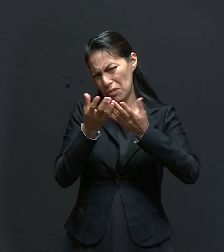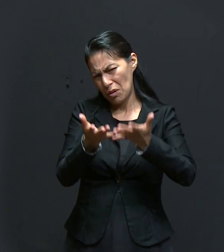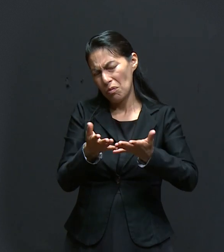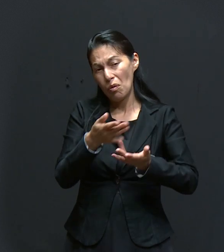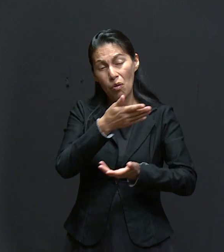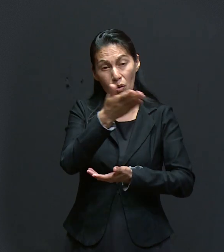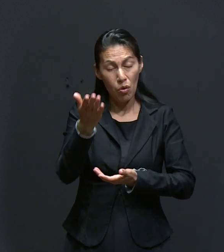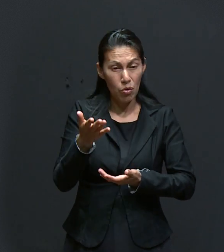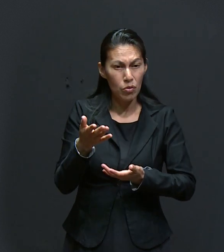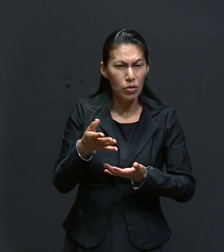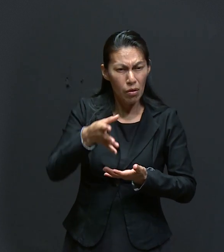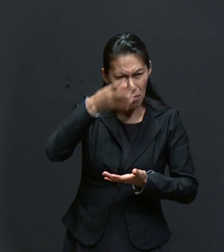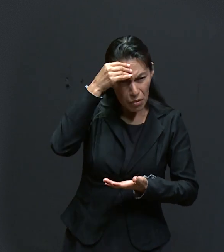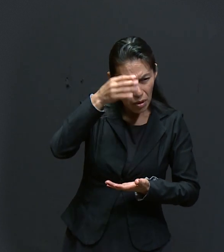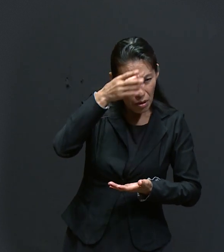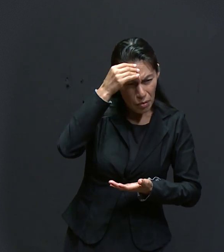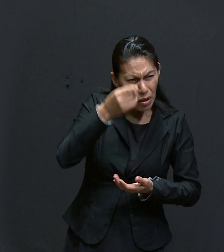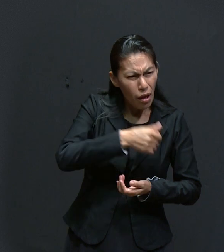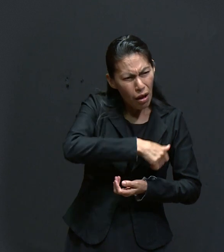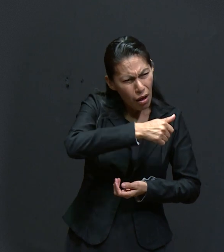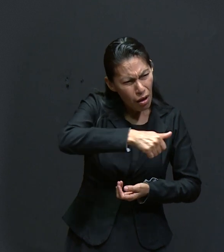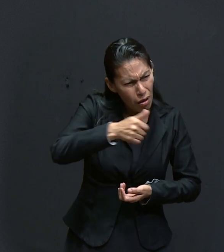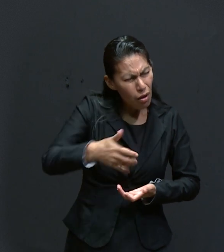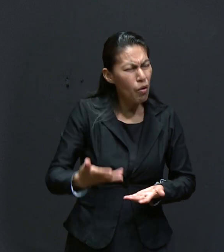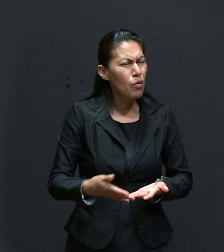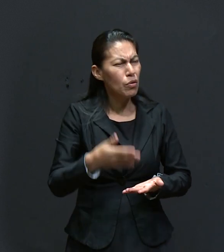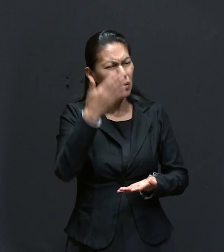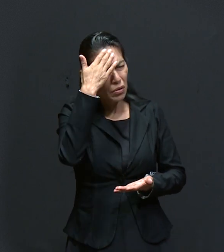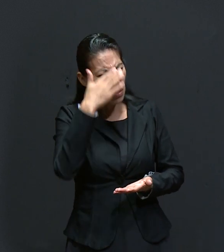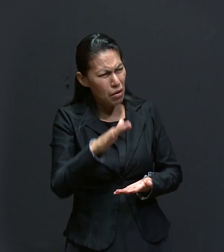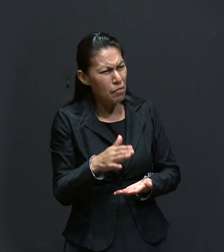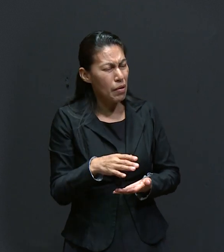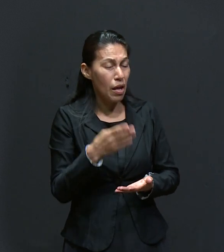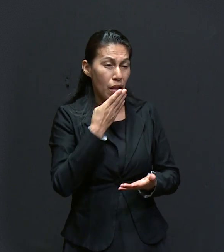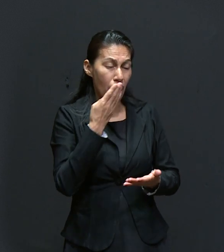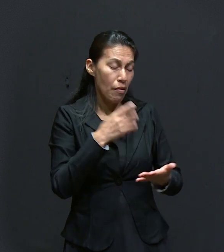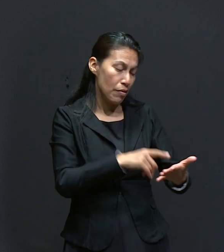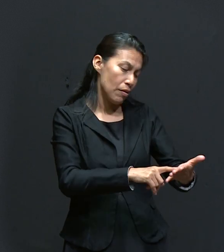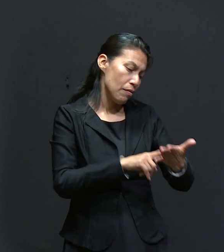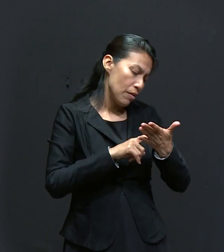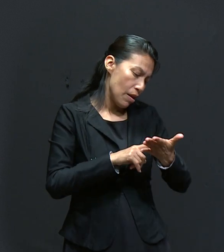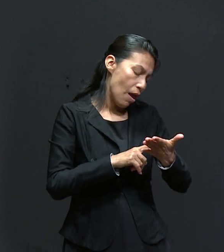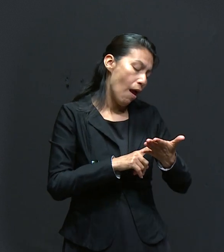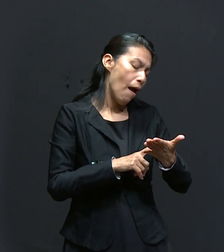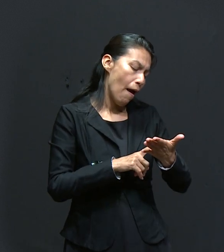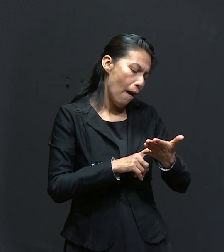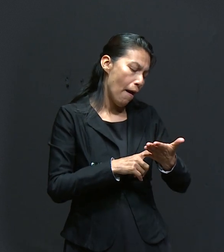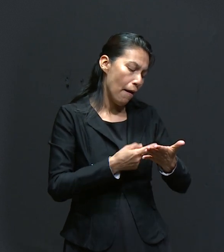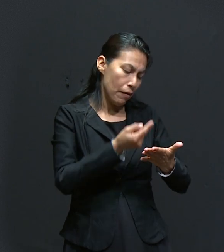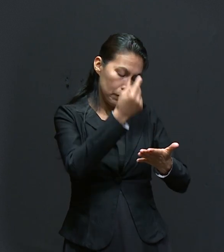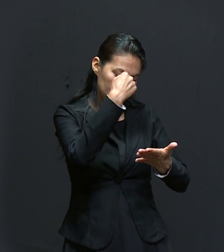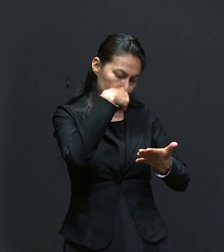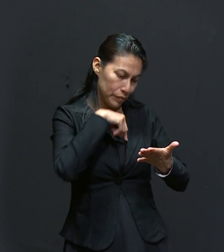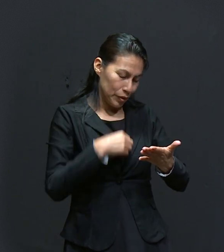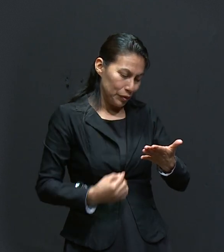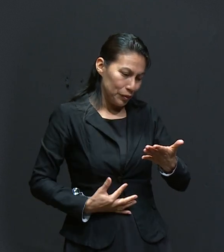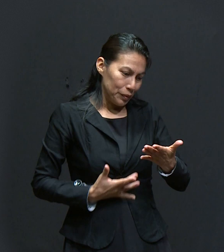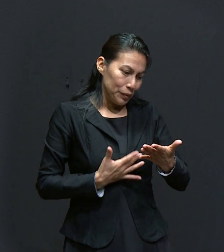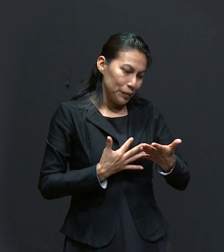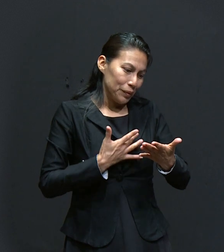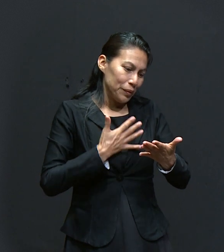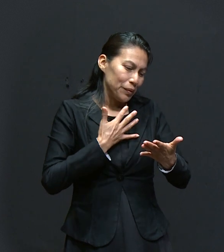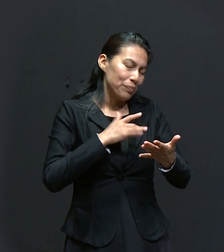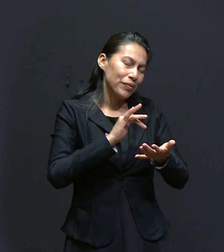oremos por esta promesa hagamos la propia que la palabra escrita llegue a ser palabra viva